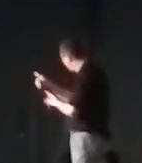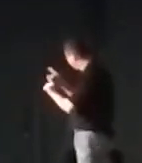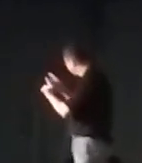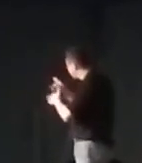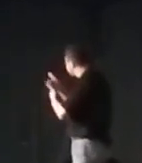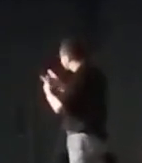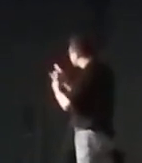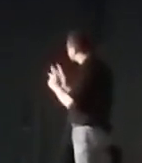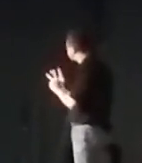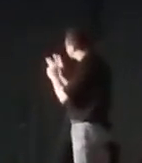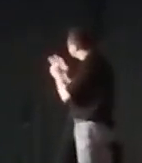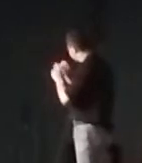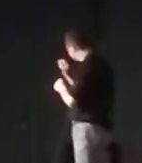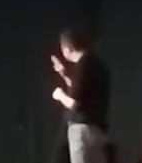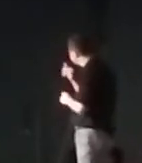total.